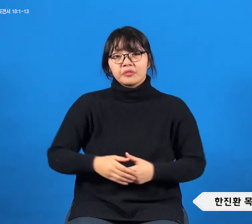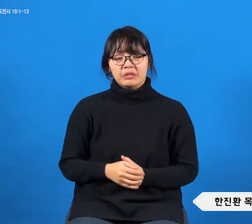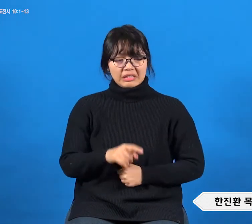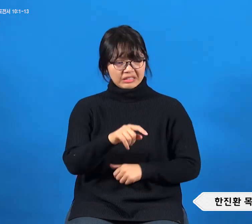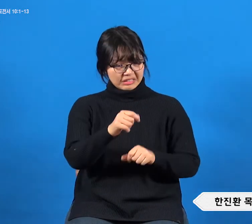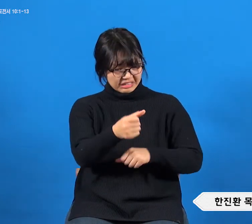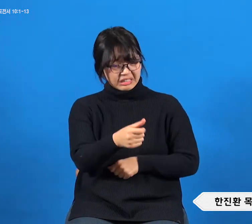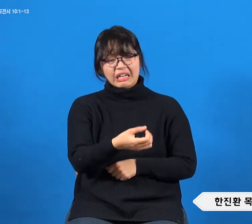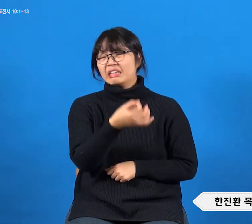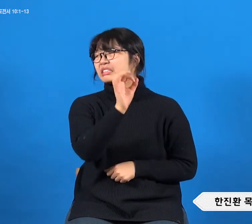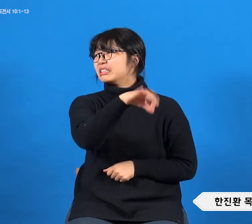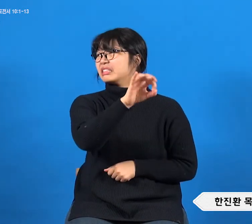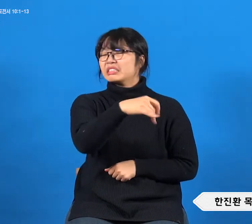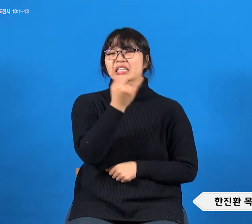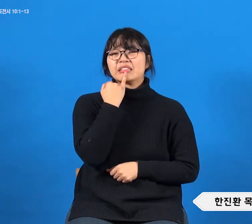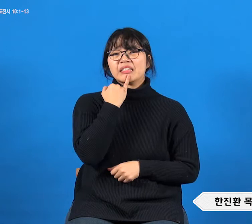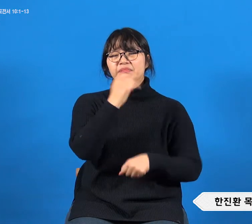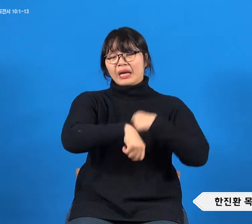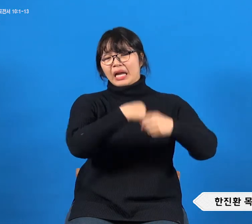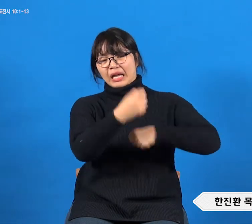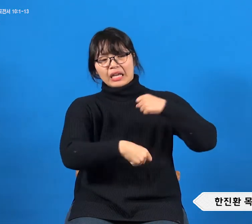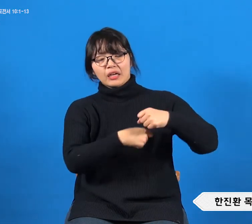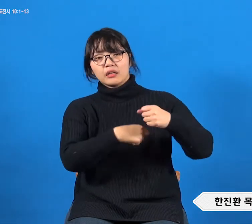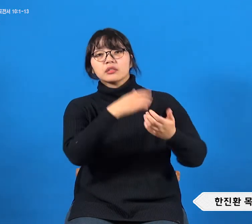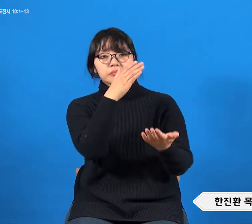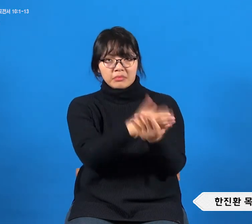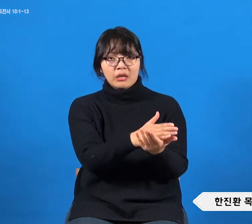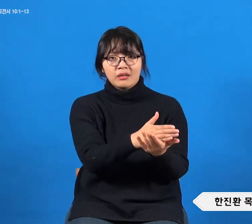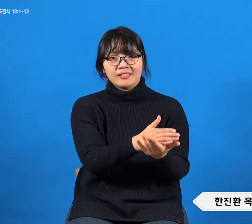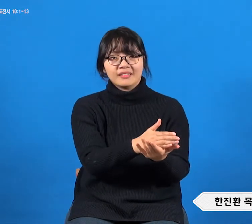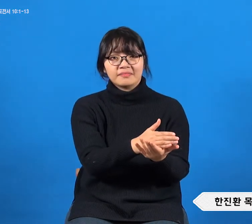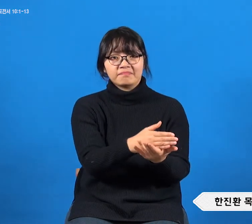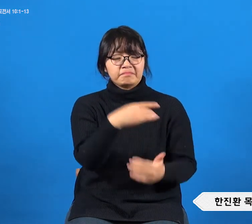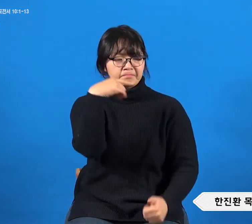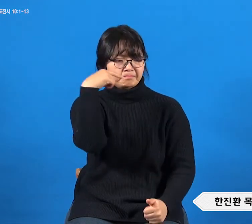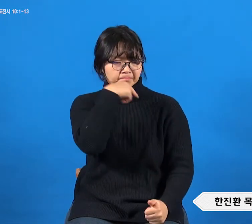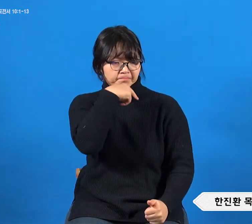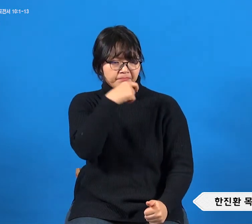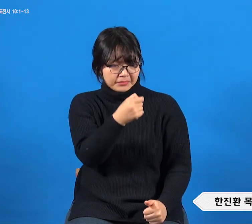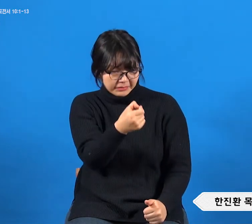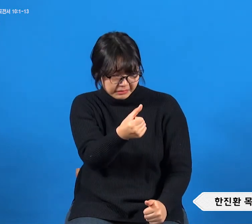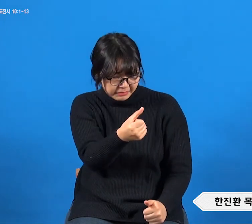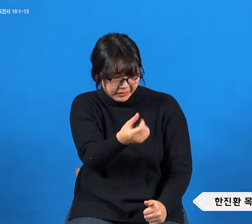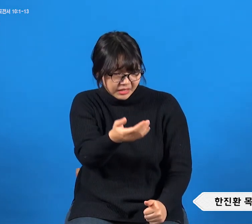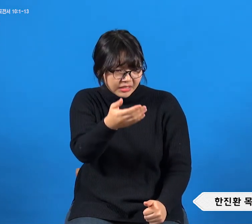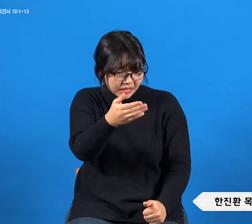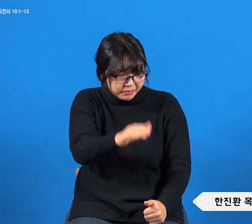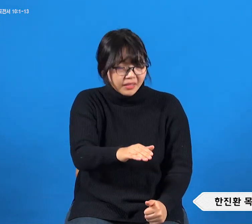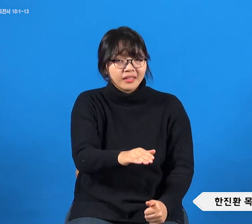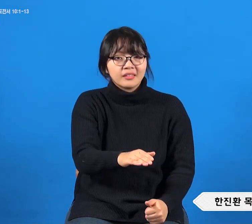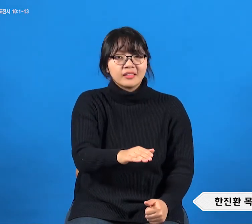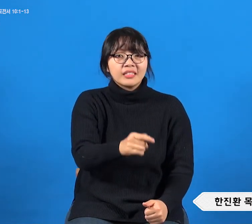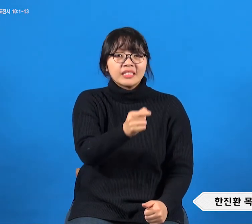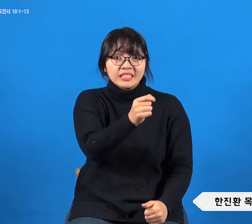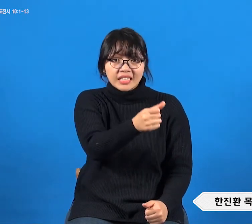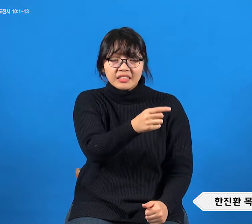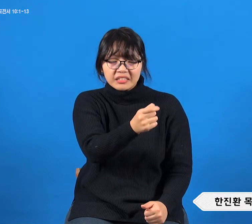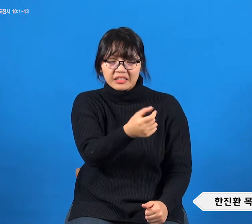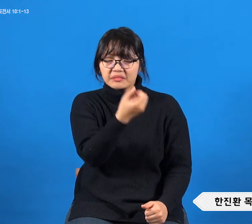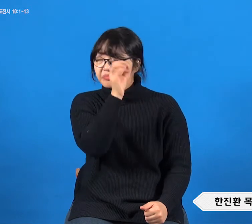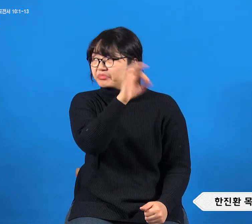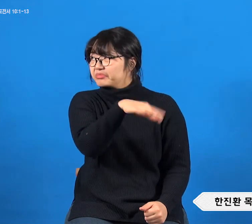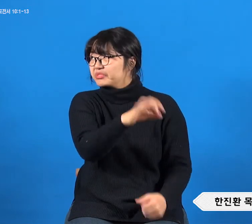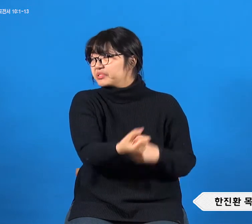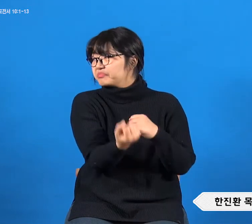거니까, 이건 그냥 아무렇게나 해도 돼. 그러면 안 됩니다. 작은 것에 불순종하고